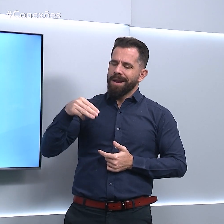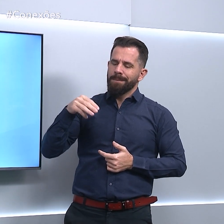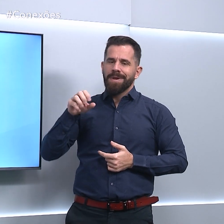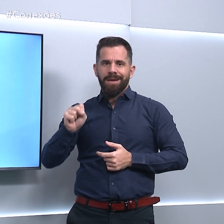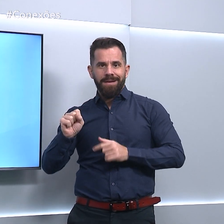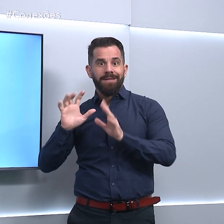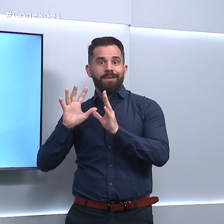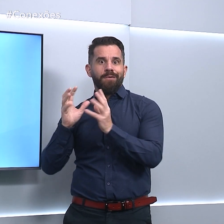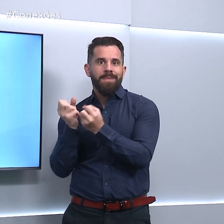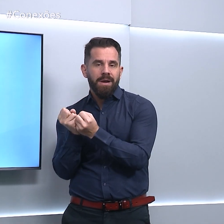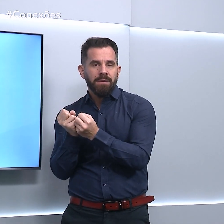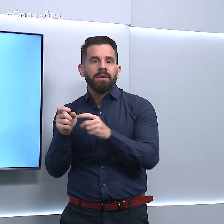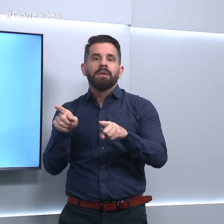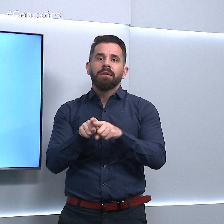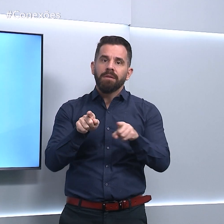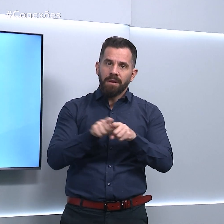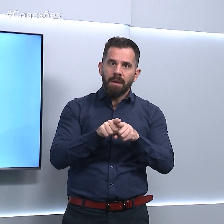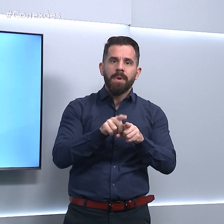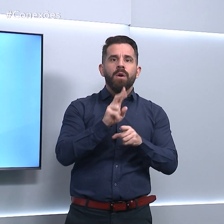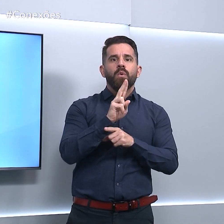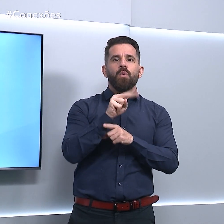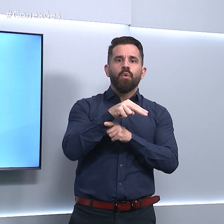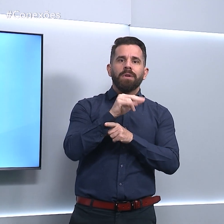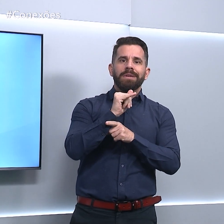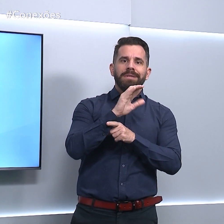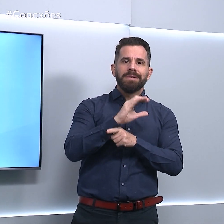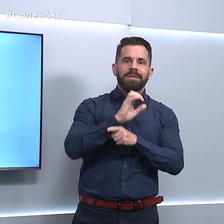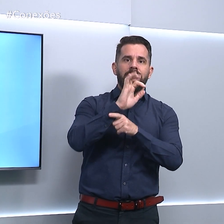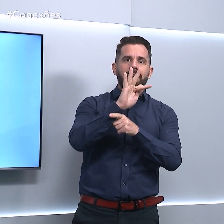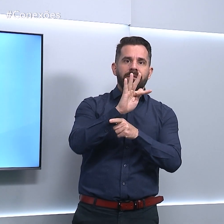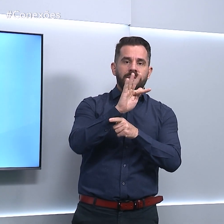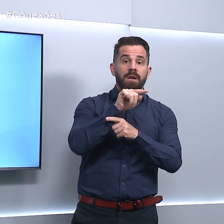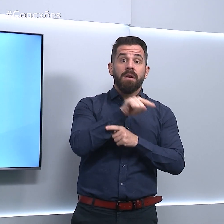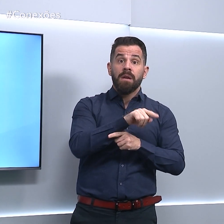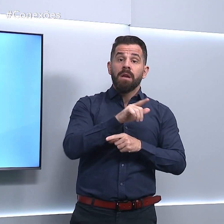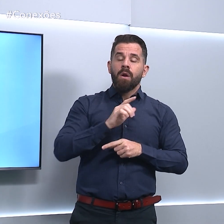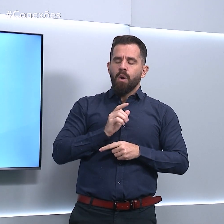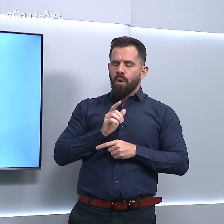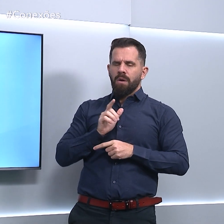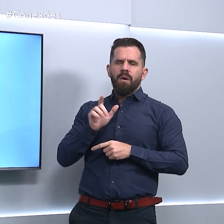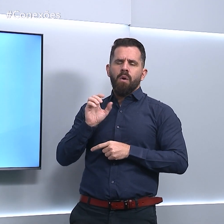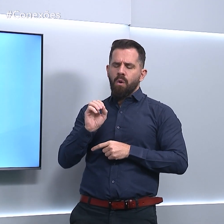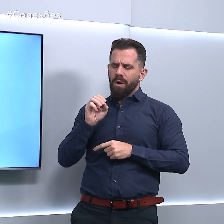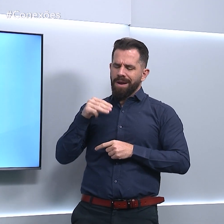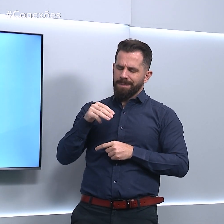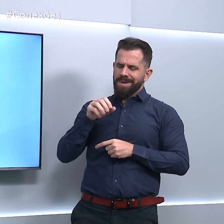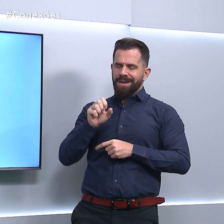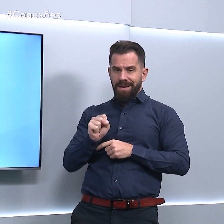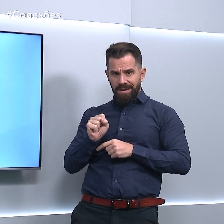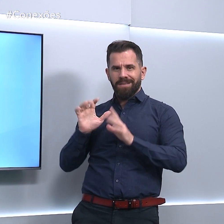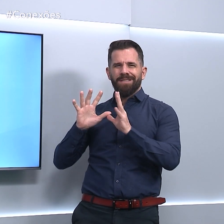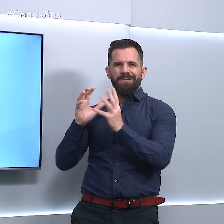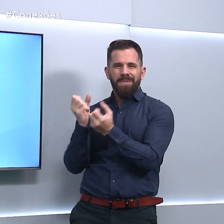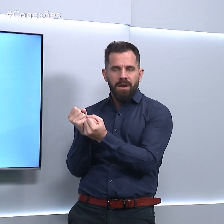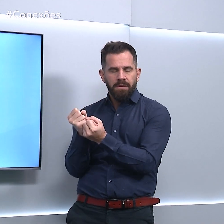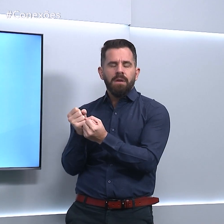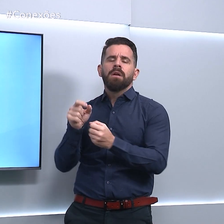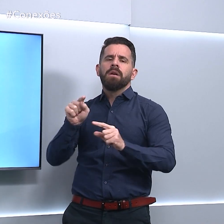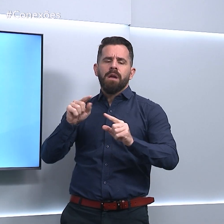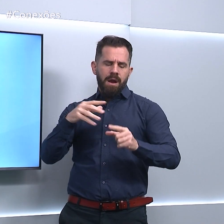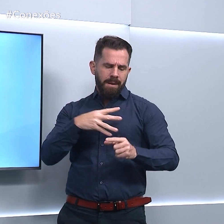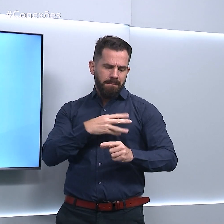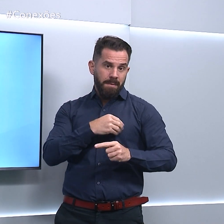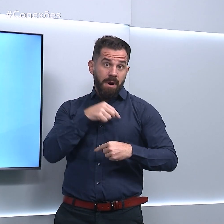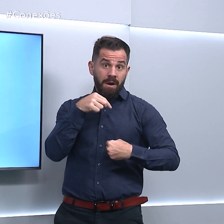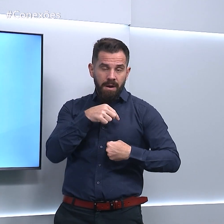das Nações Unidas para a Infância, UNICEF. A OMS classifica a amamentação como uma das formas mais